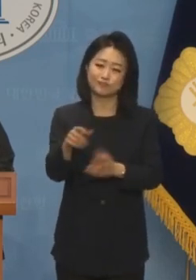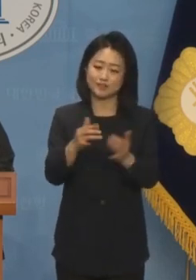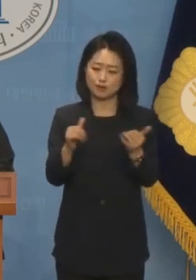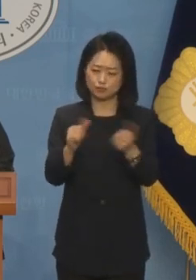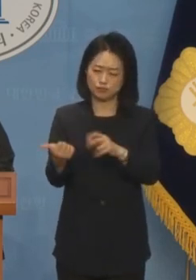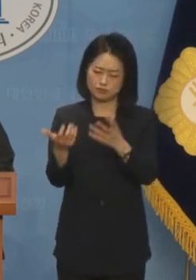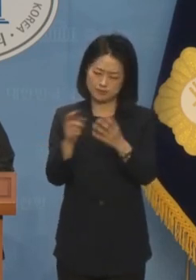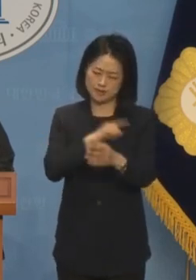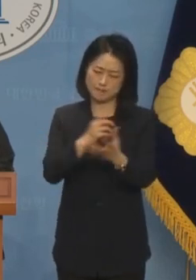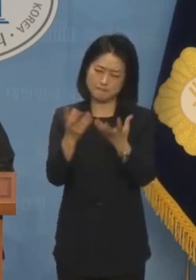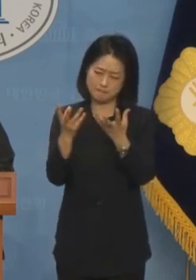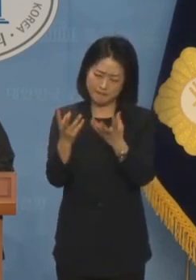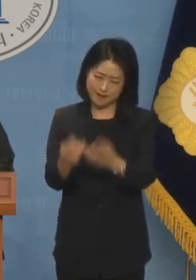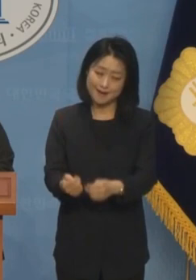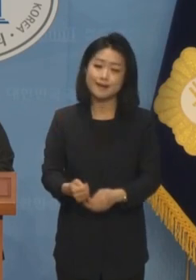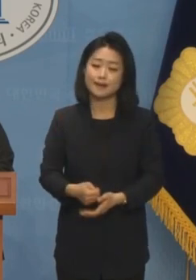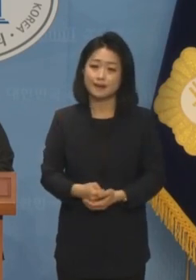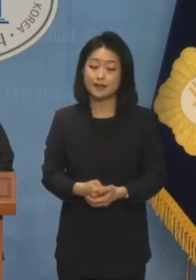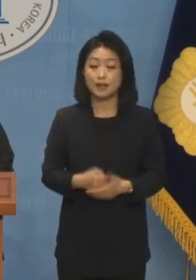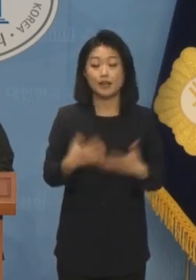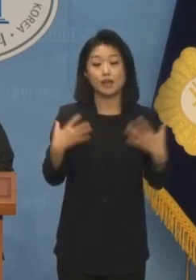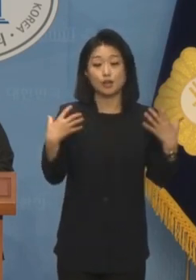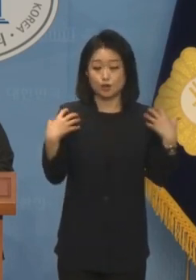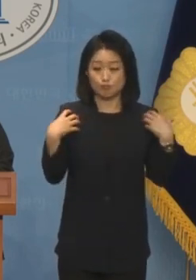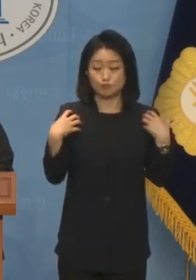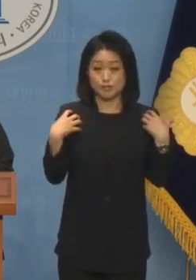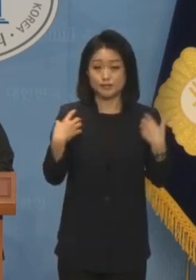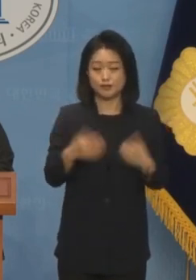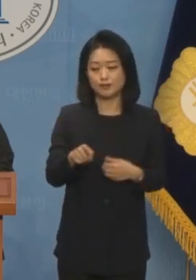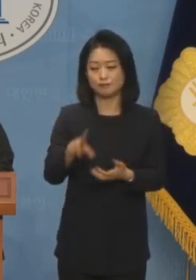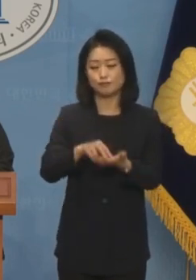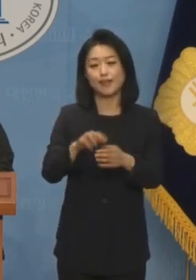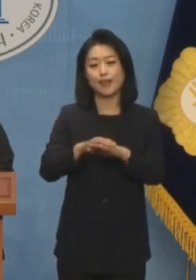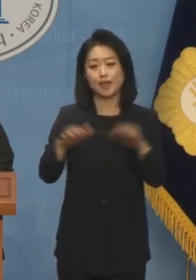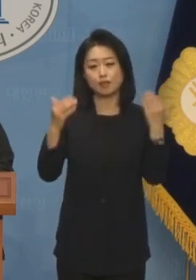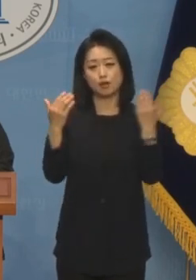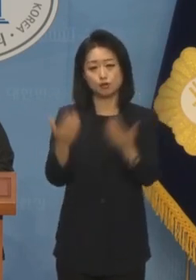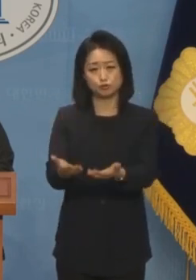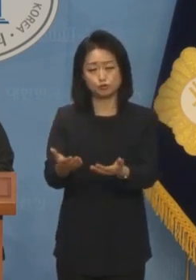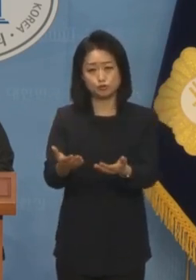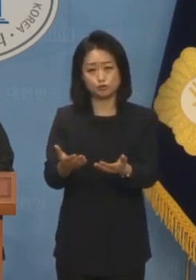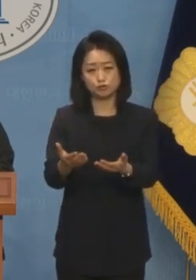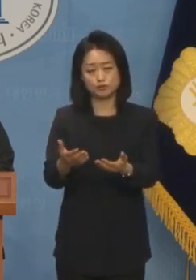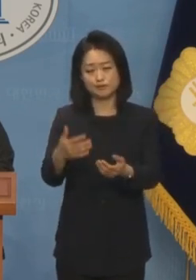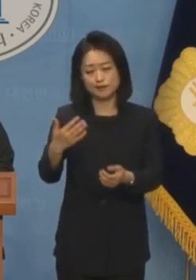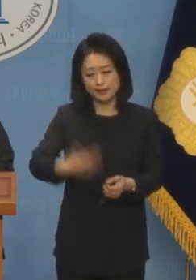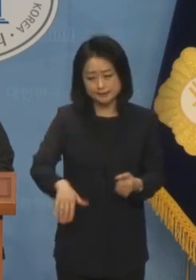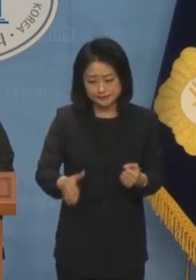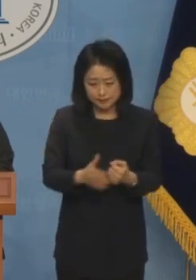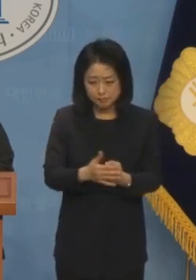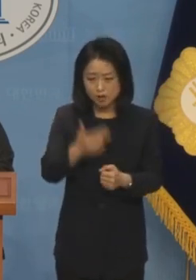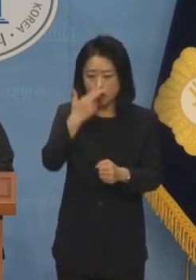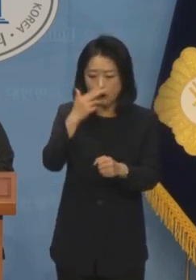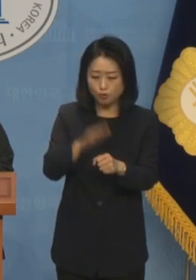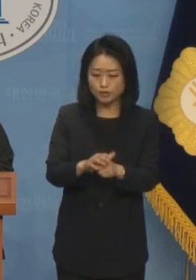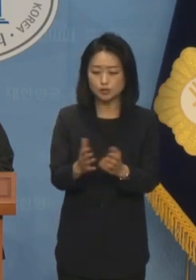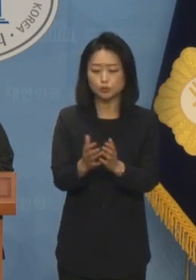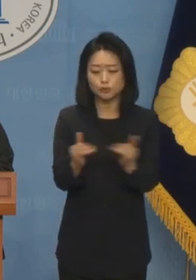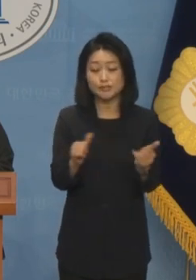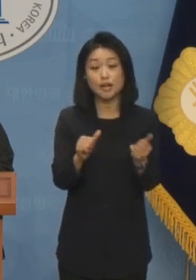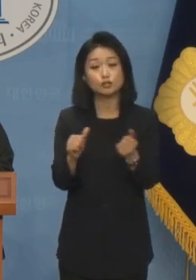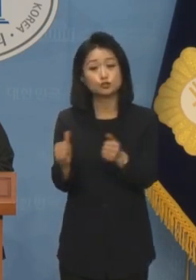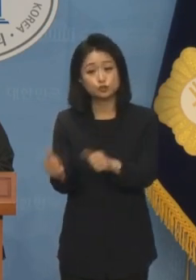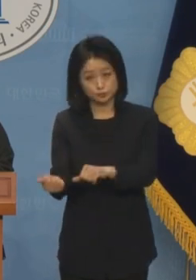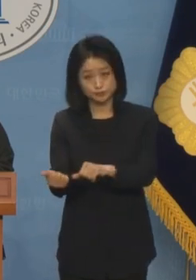사망 사고에 대해 정부 차원의 대책이 미흡함에 따라 억울한 노동자의